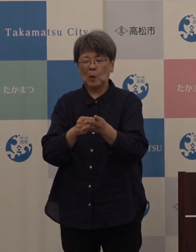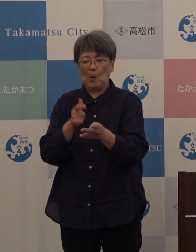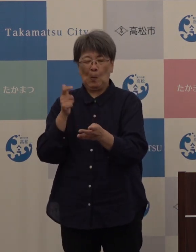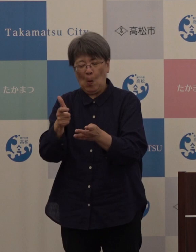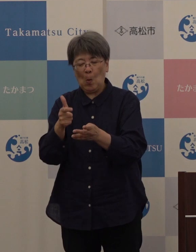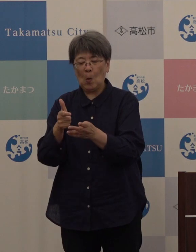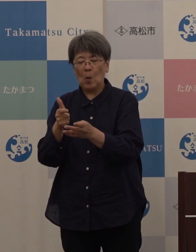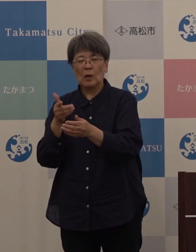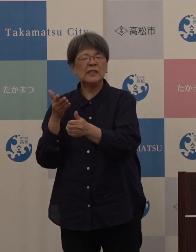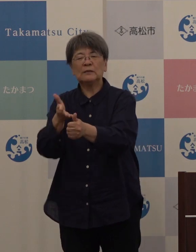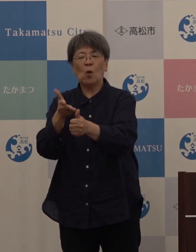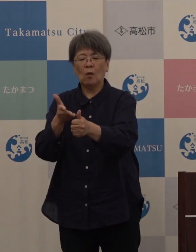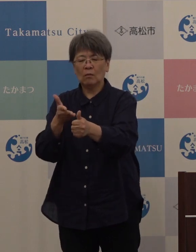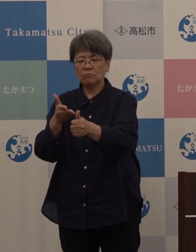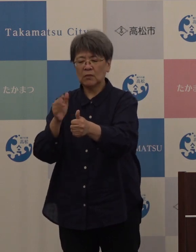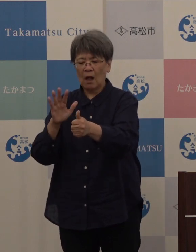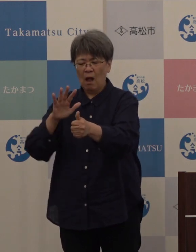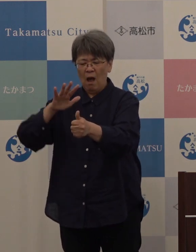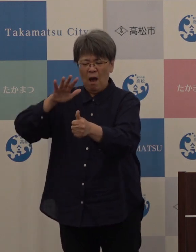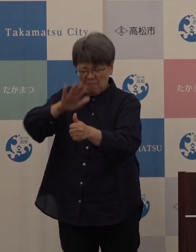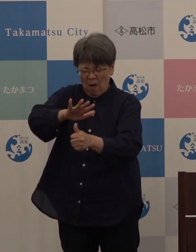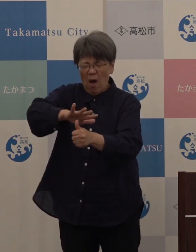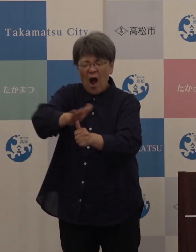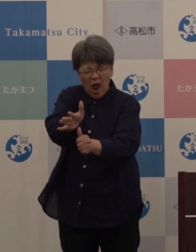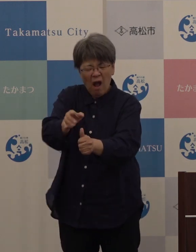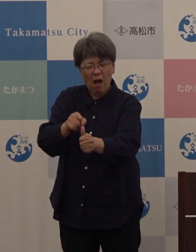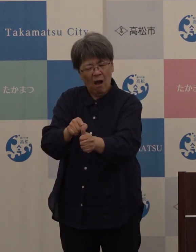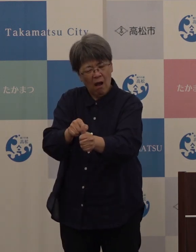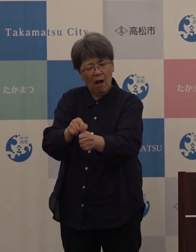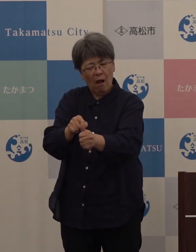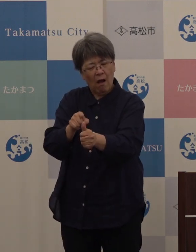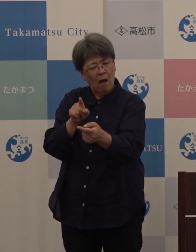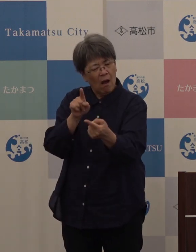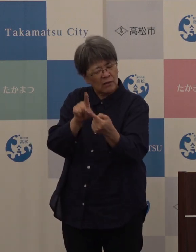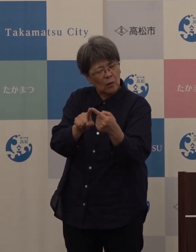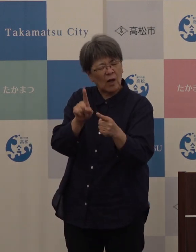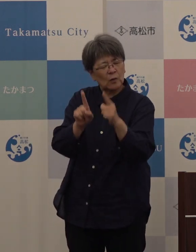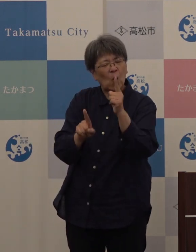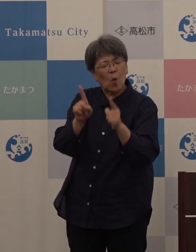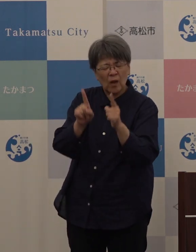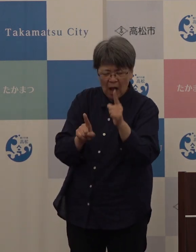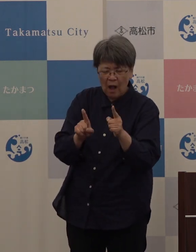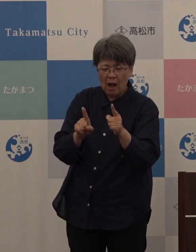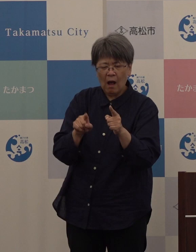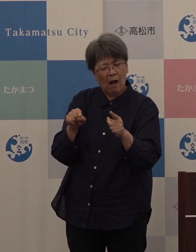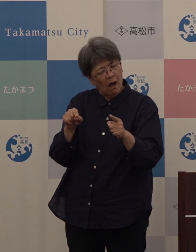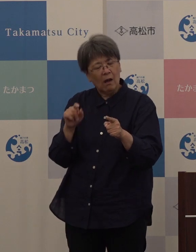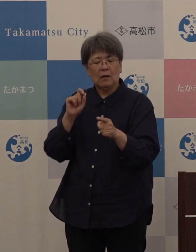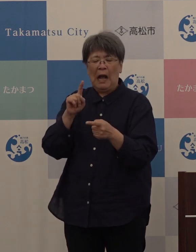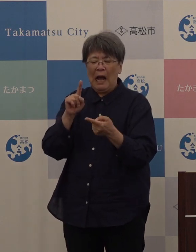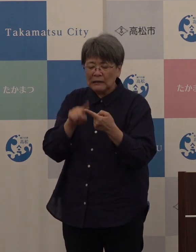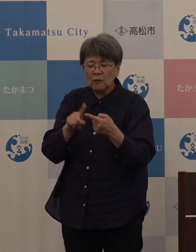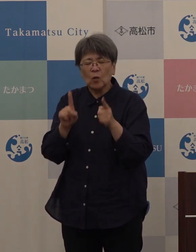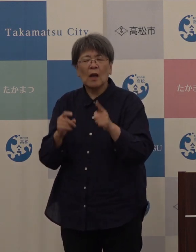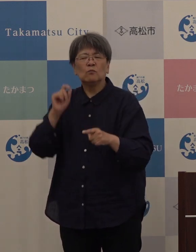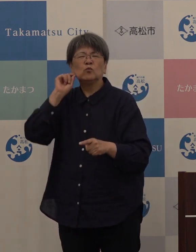問とそのパワハラに当たるような質問追及っていうのはすごく線引きが難しくて、その議員の質問する権